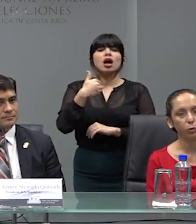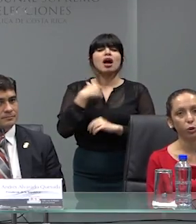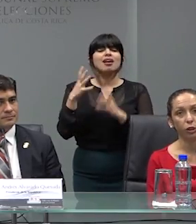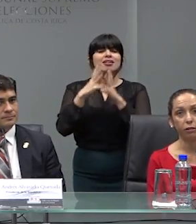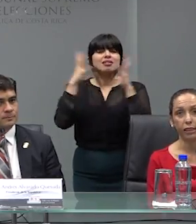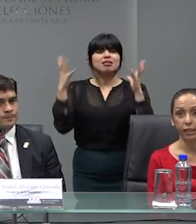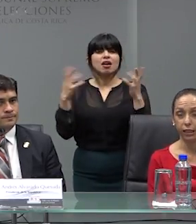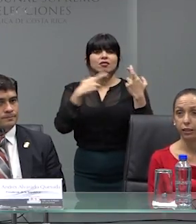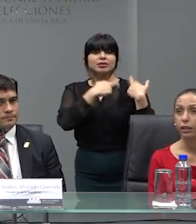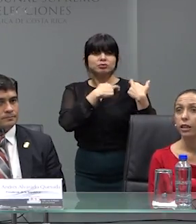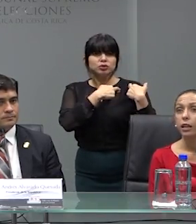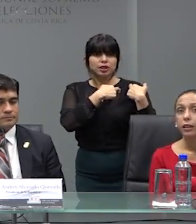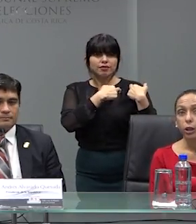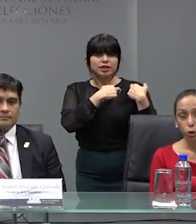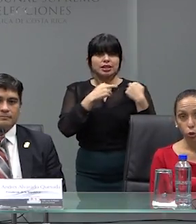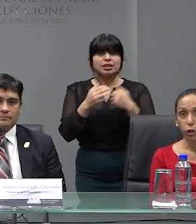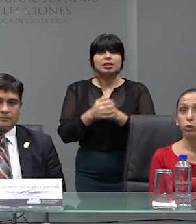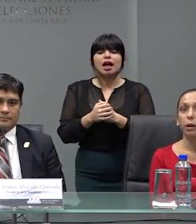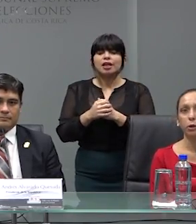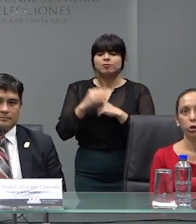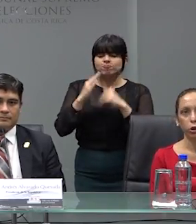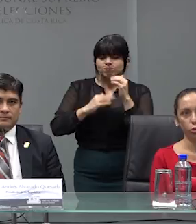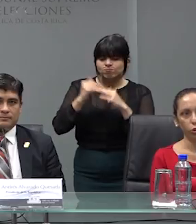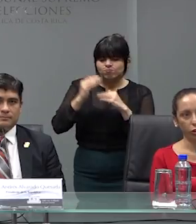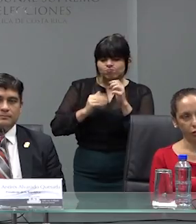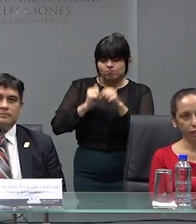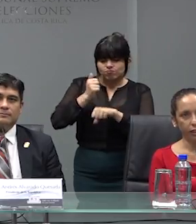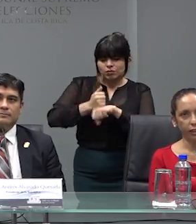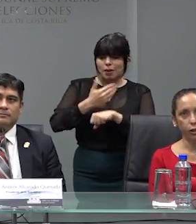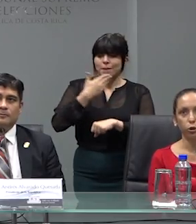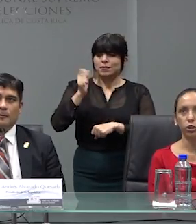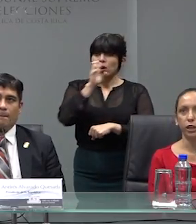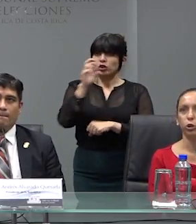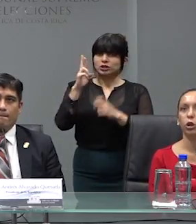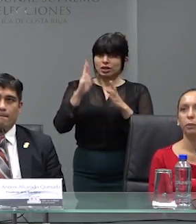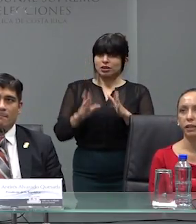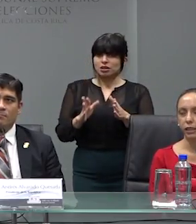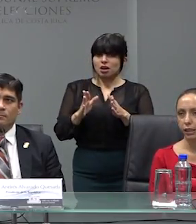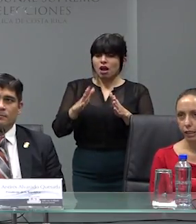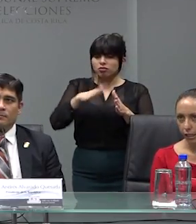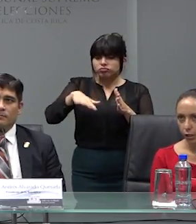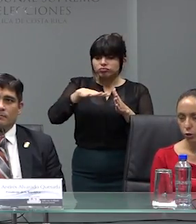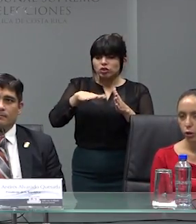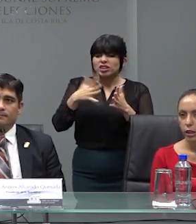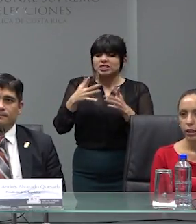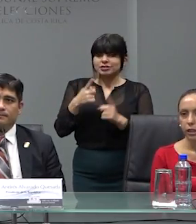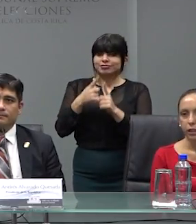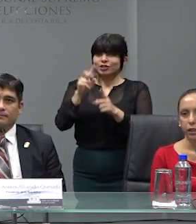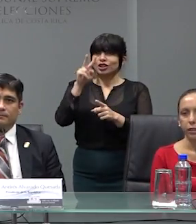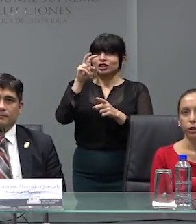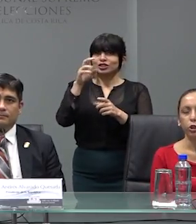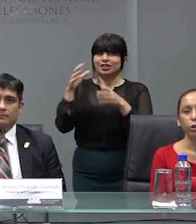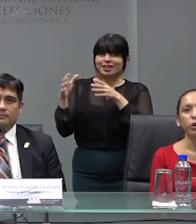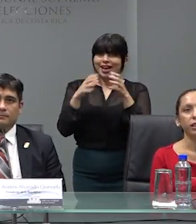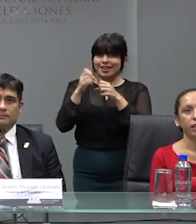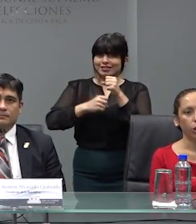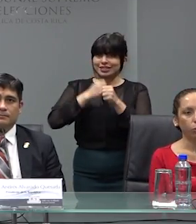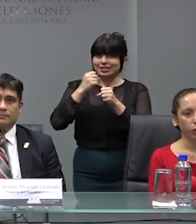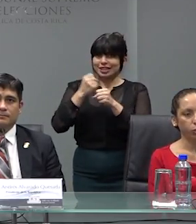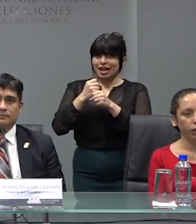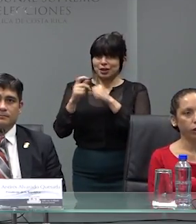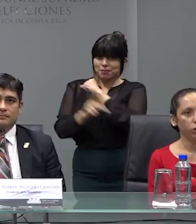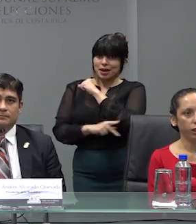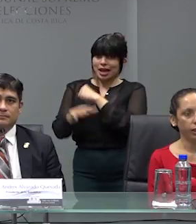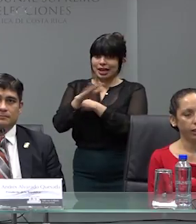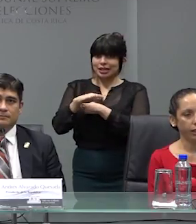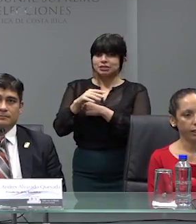enorme responsabilidad de construir una mejor Costa Rica en el contexto del Bicentenario, donde un Estado